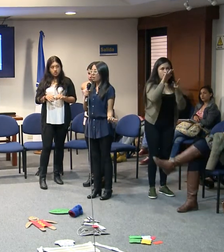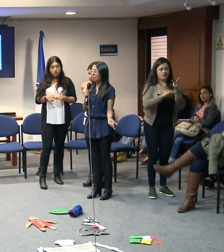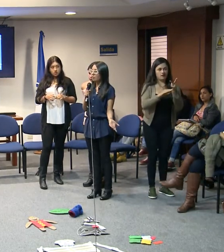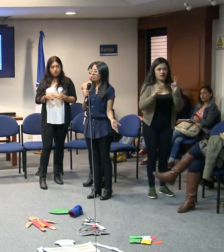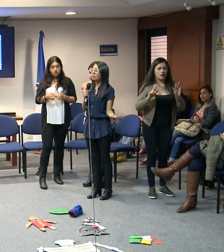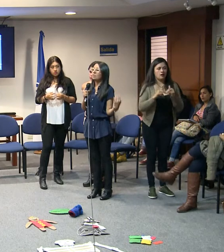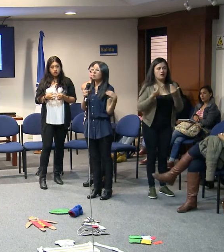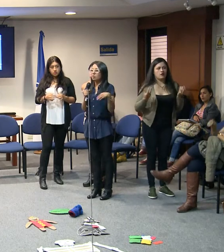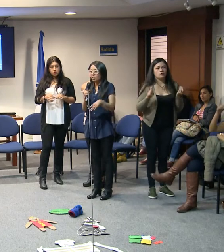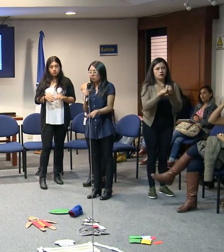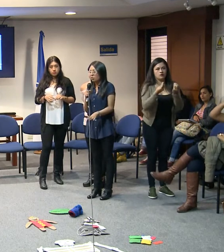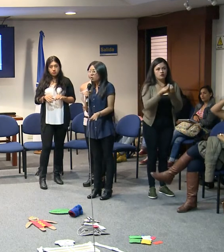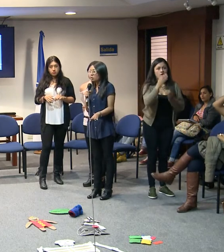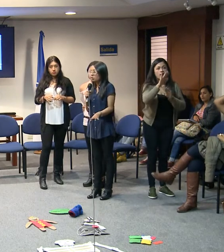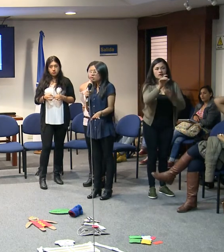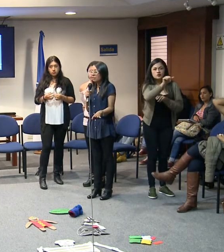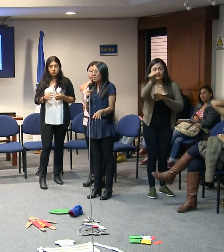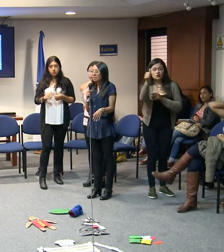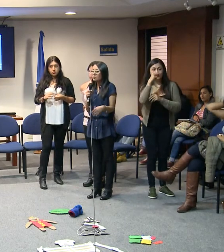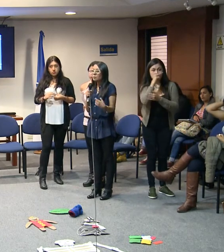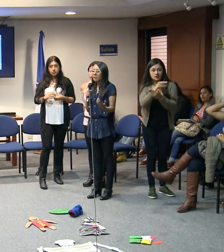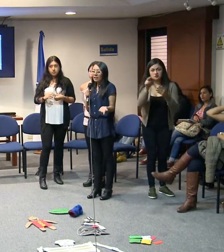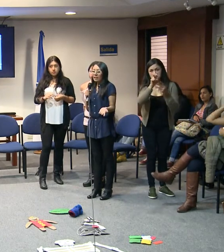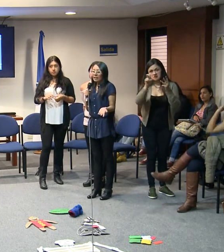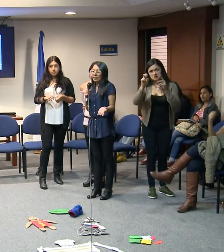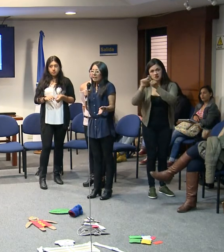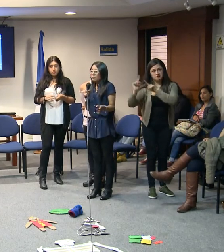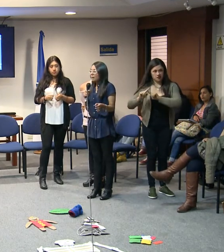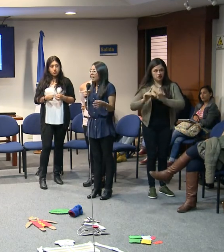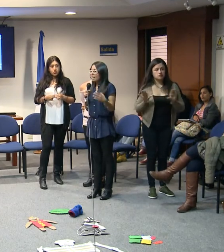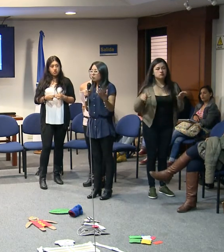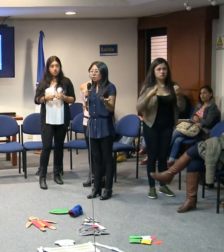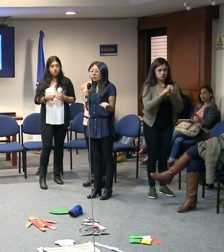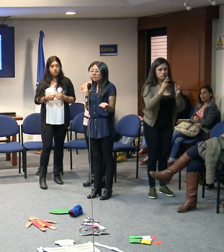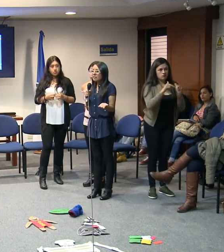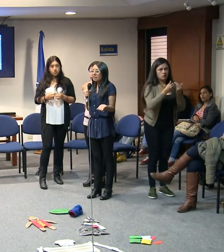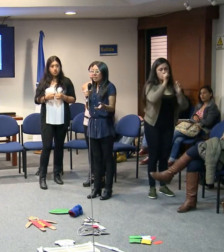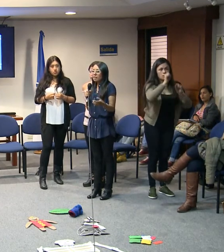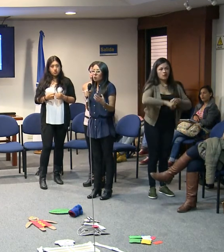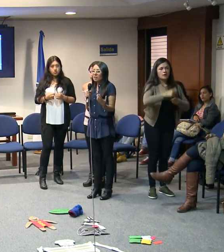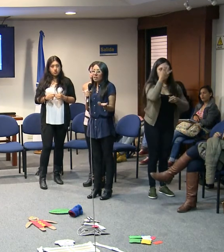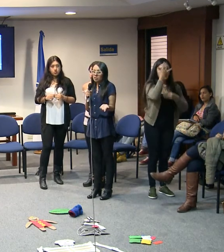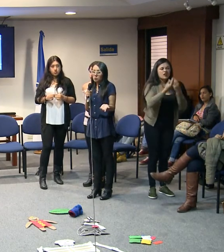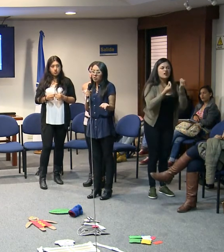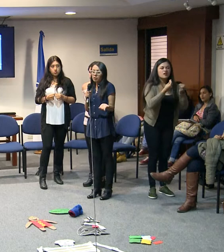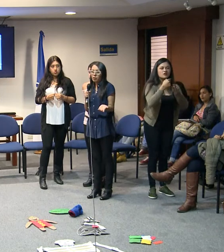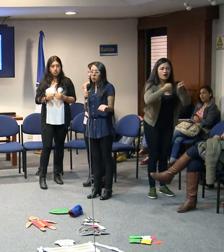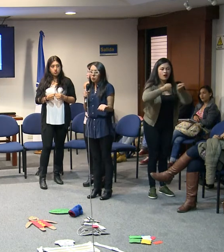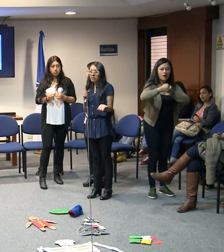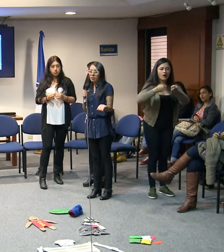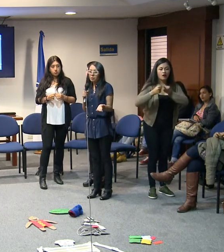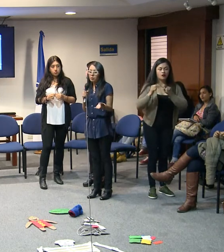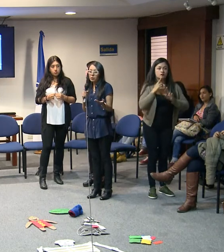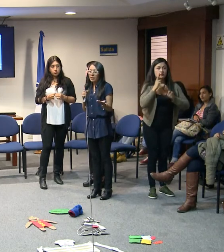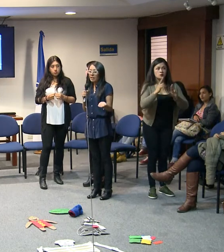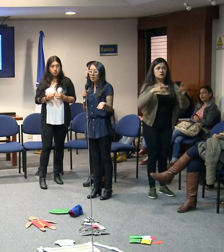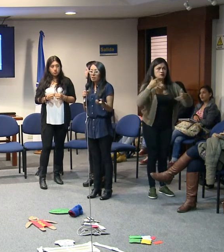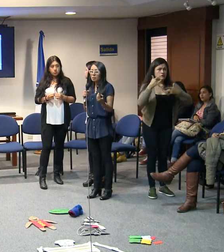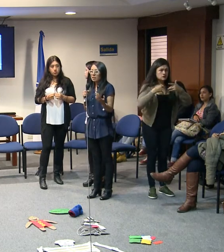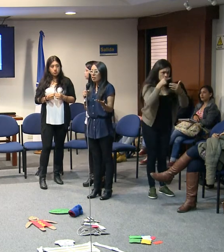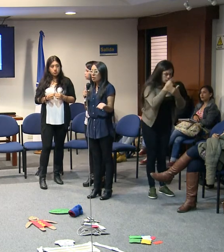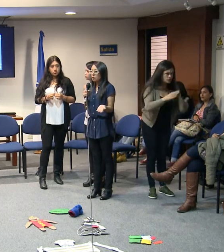sino en ocasiones con chicos de otros niveles, para que ellos empezaran a interactuar, y la respuesta fue muy buena,